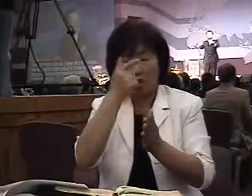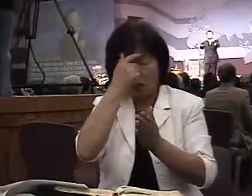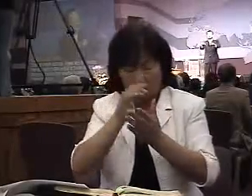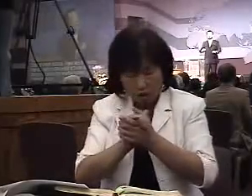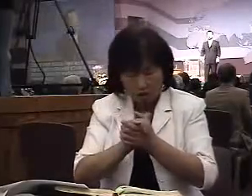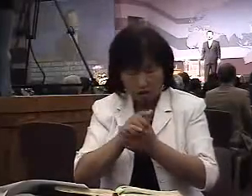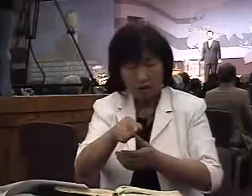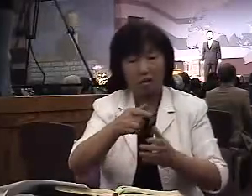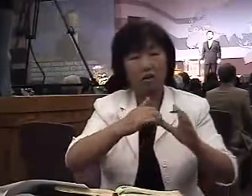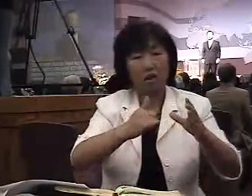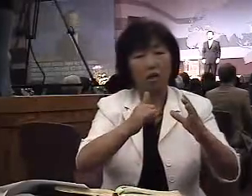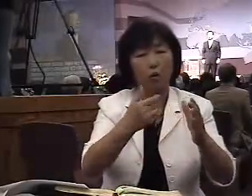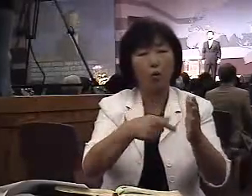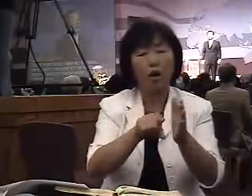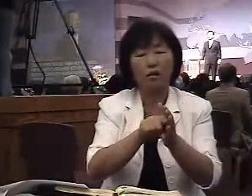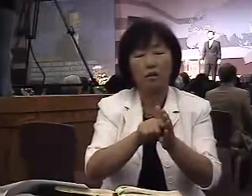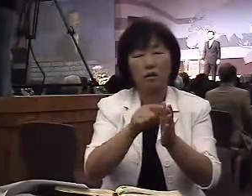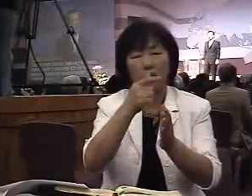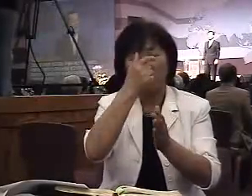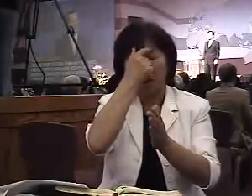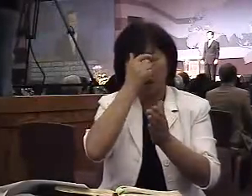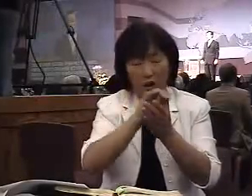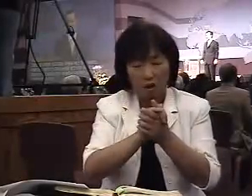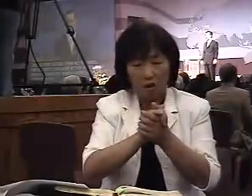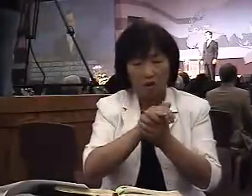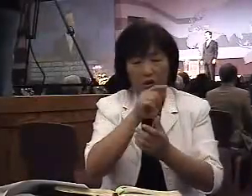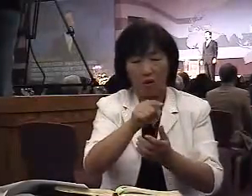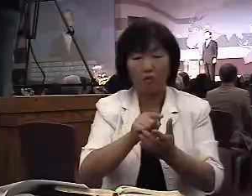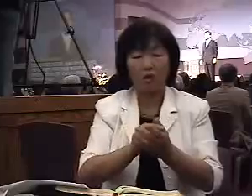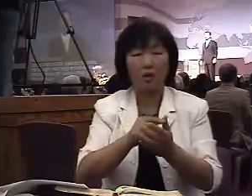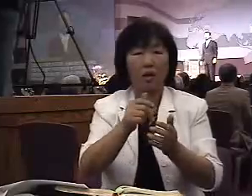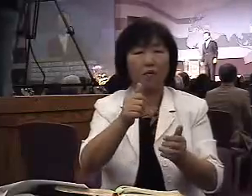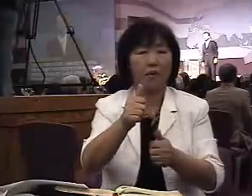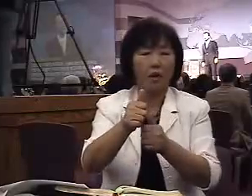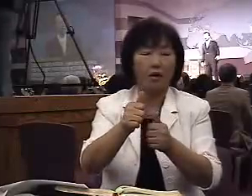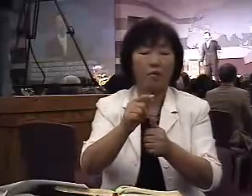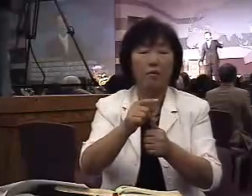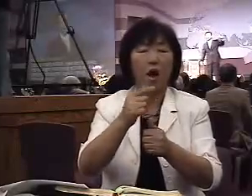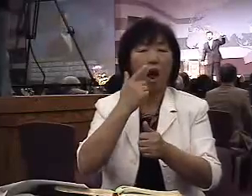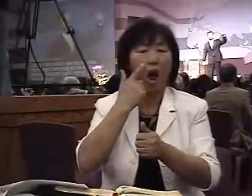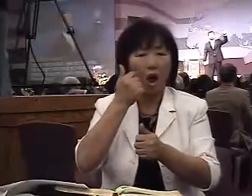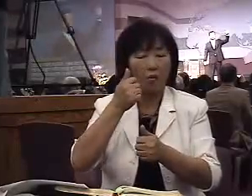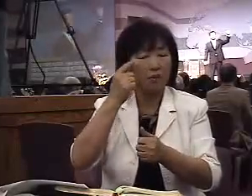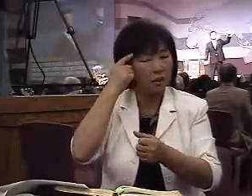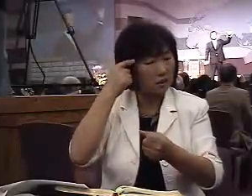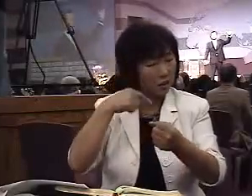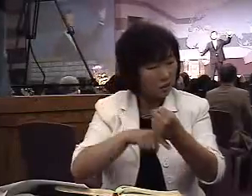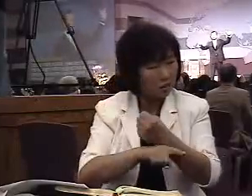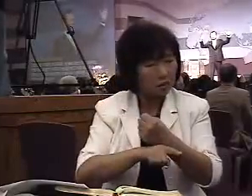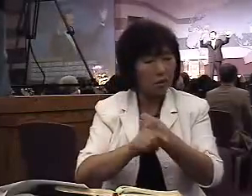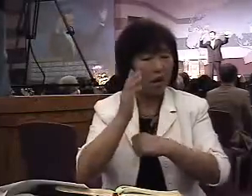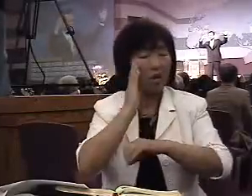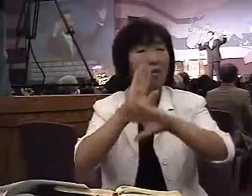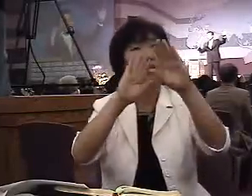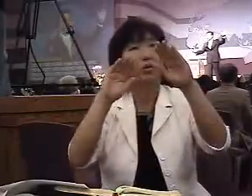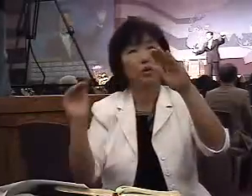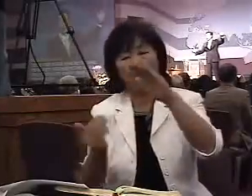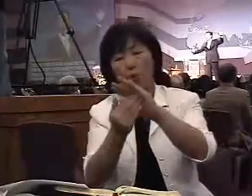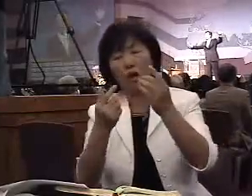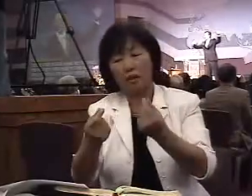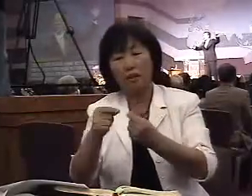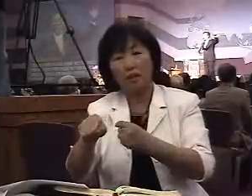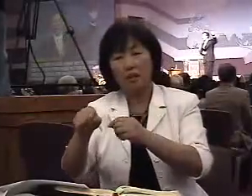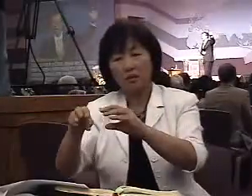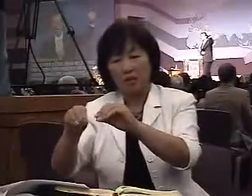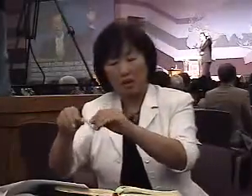그 나라를 위해 먼저 기도하는 것이고, 거기에 따라 무엇입니까? 아버지의 뜻이 하늘에서 이루어진 것 같이 이